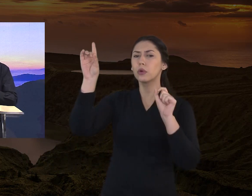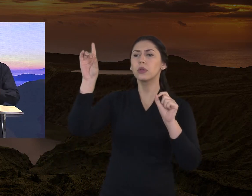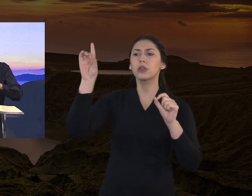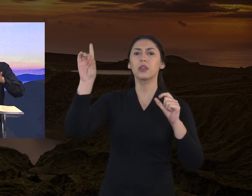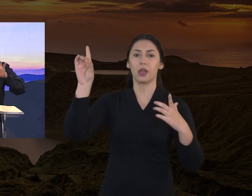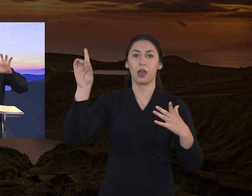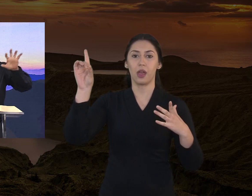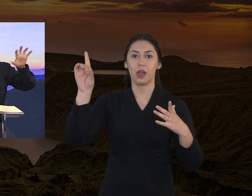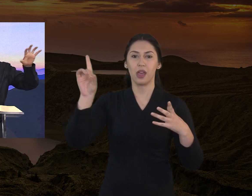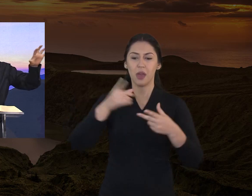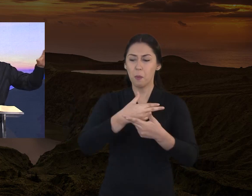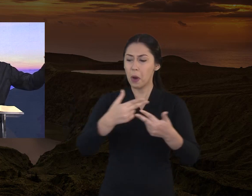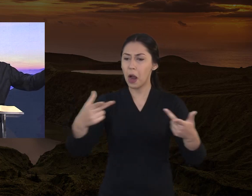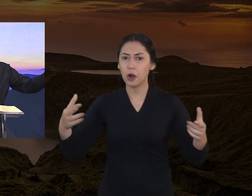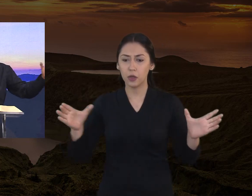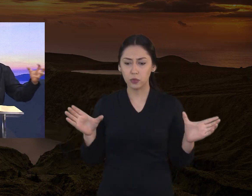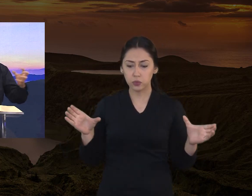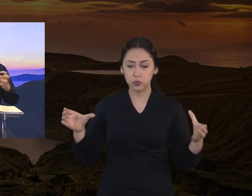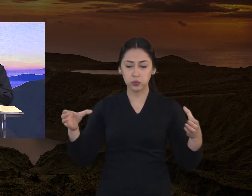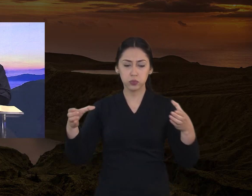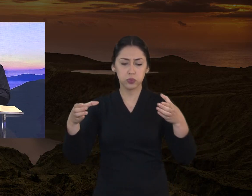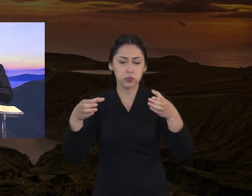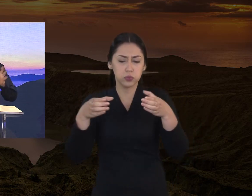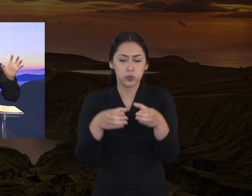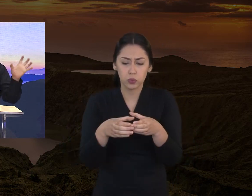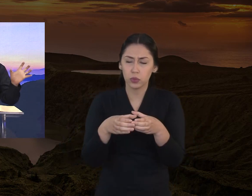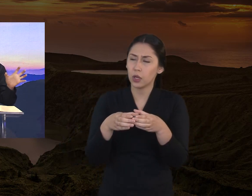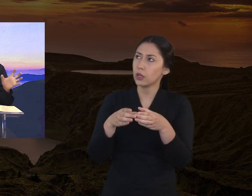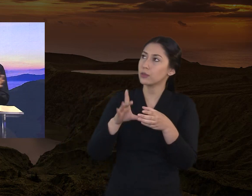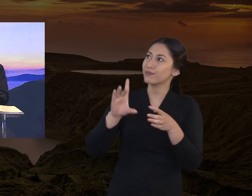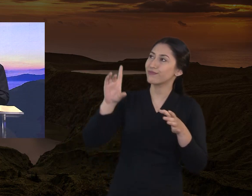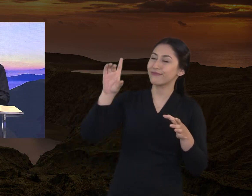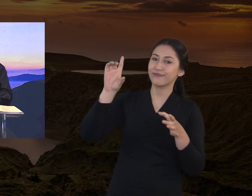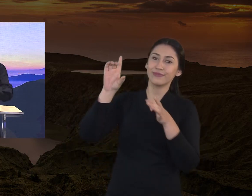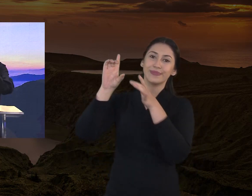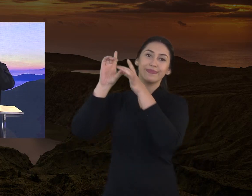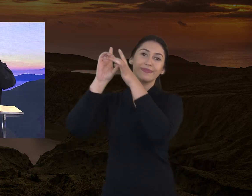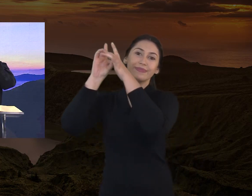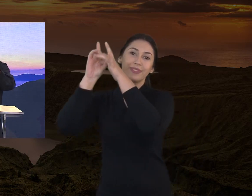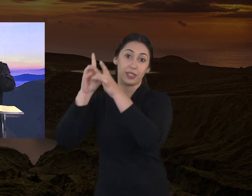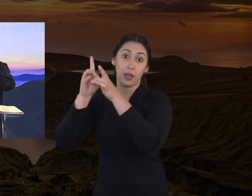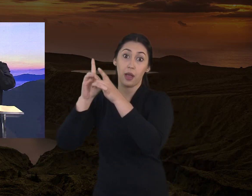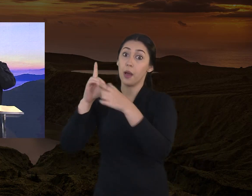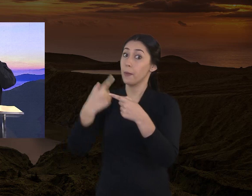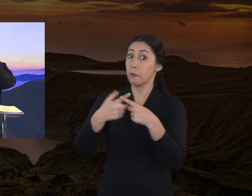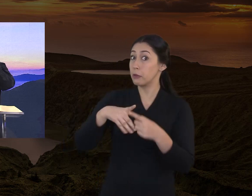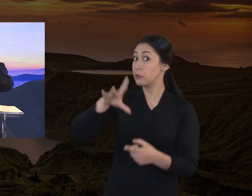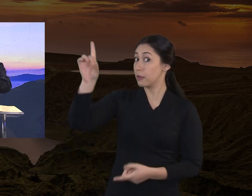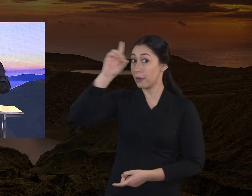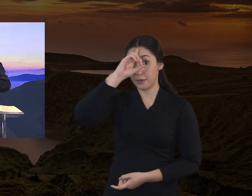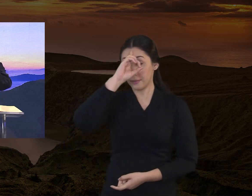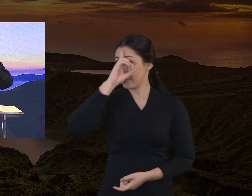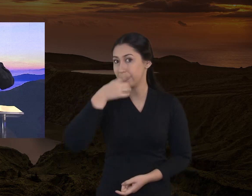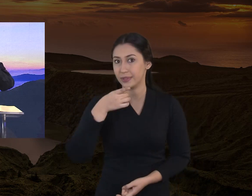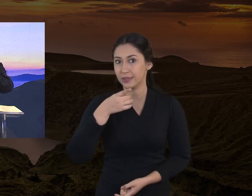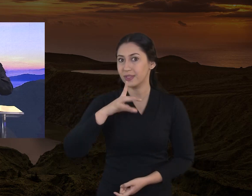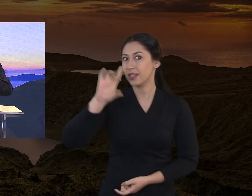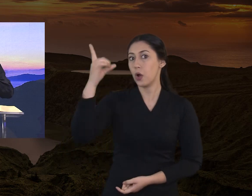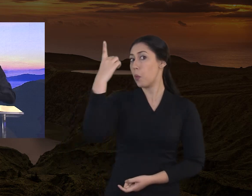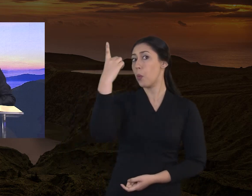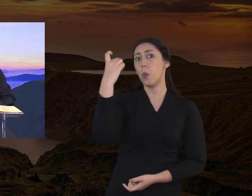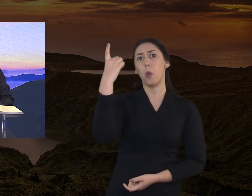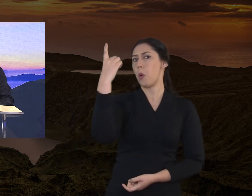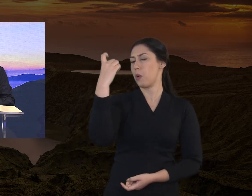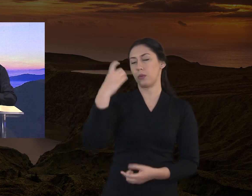convergir, colocar todas as coisas juntas de novo, né? Para se conectar à única cabeça, que é Cristo, único